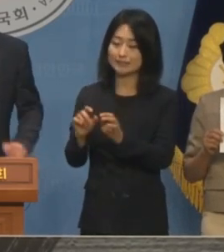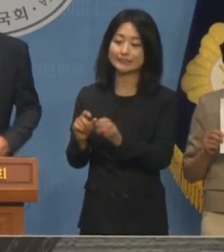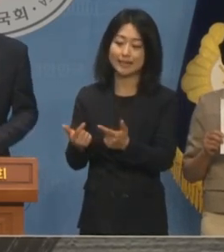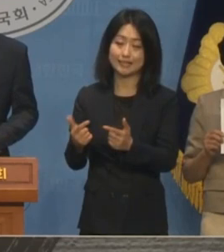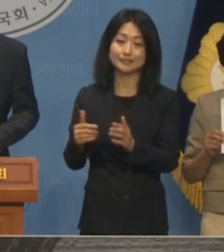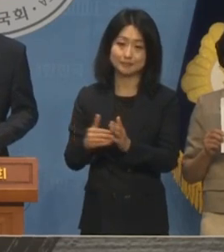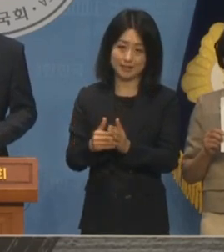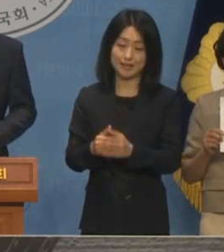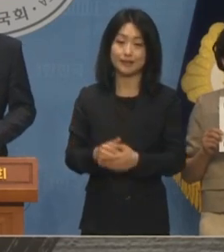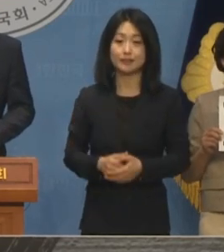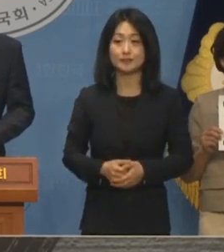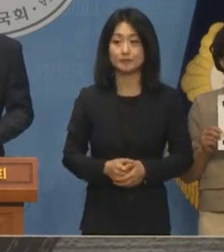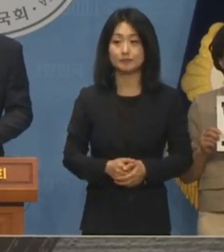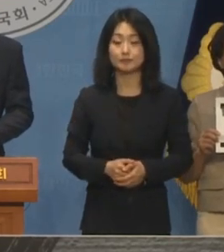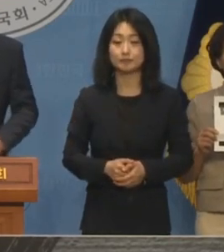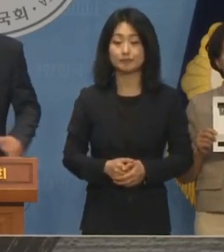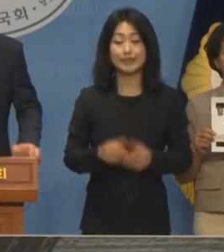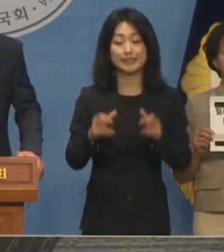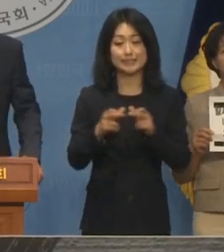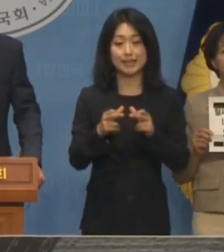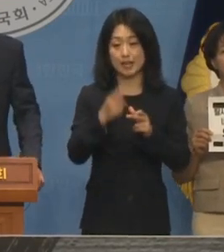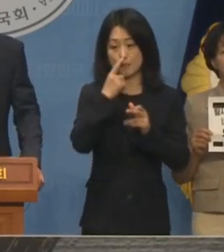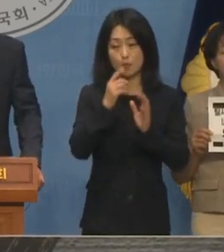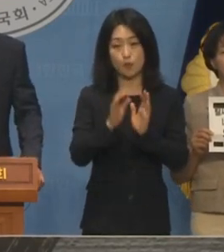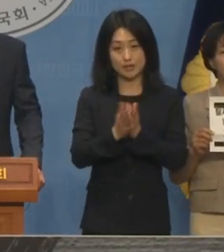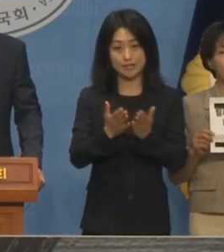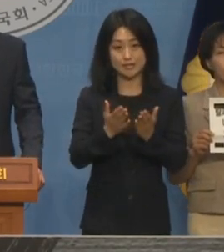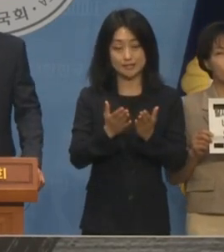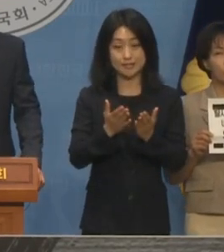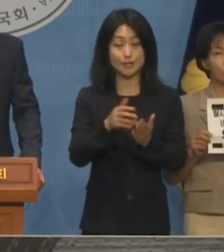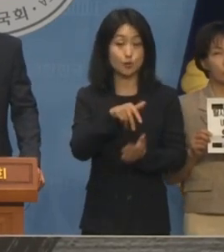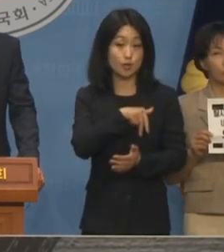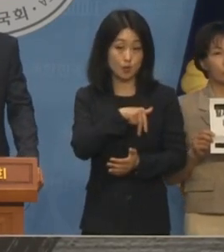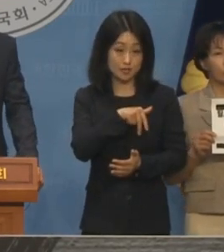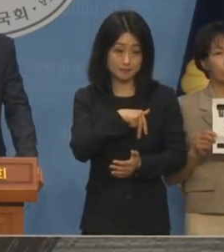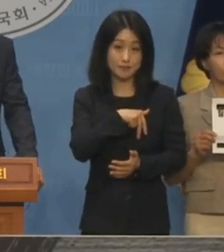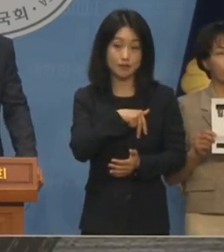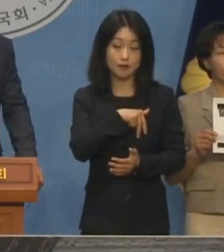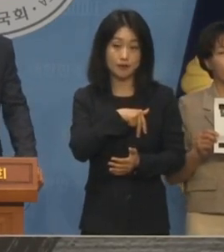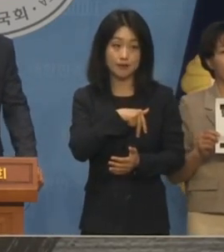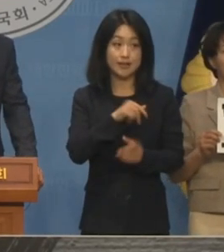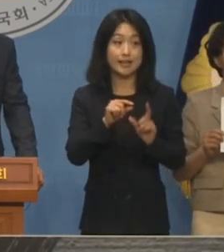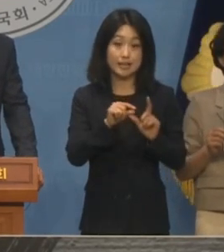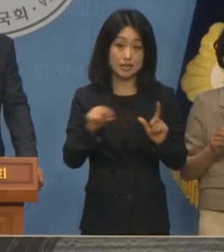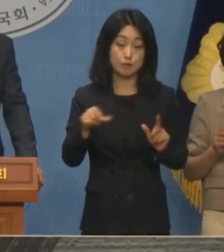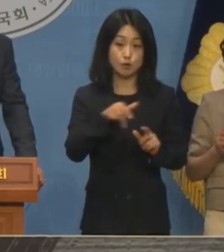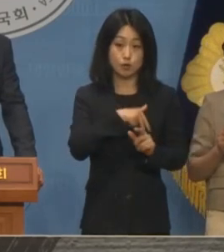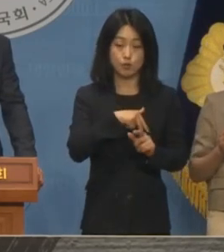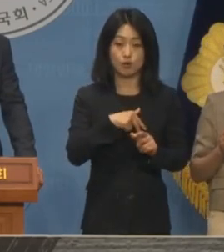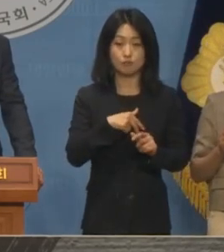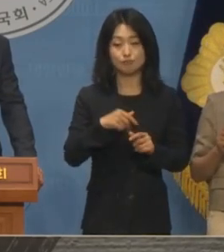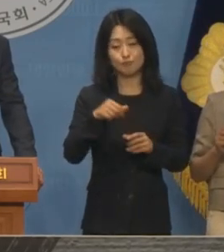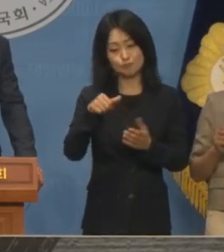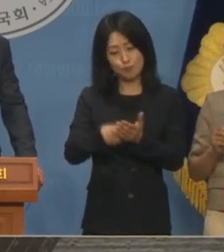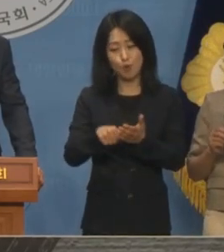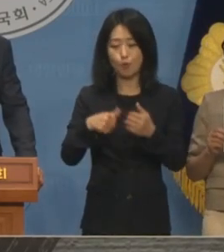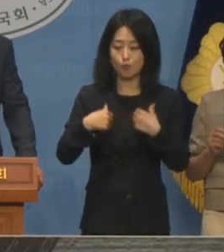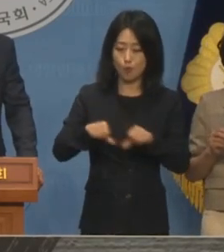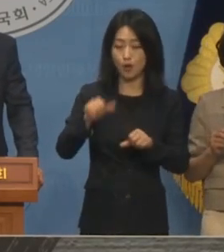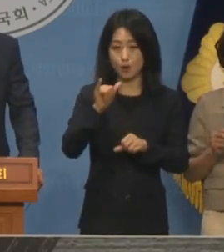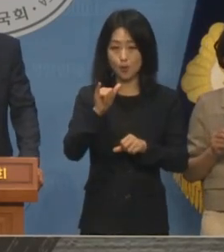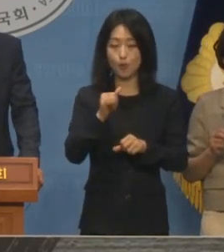많지는 않았었습니다. 장애인 당사자 의원님들은 일부 의원은 기권하신 분도 계시고 일부